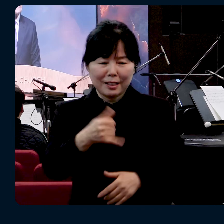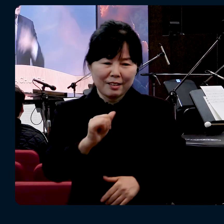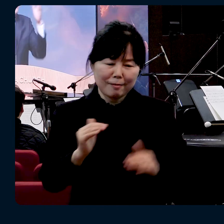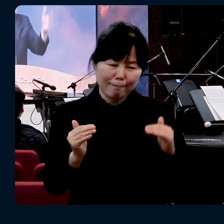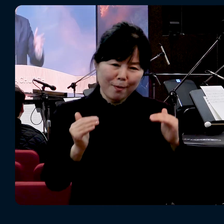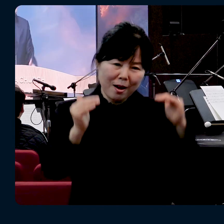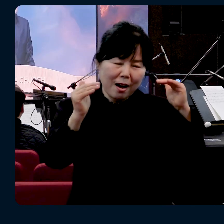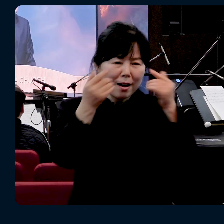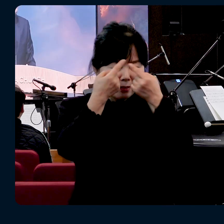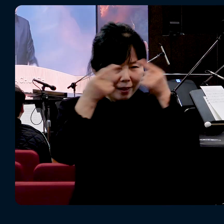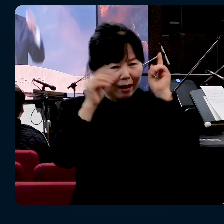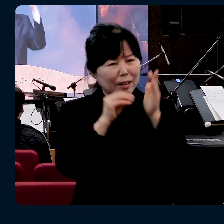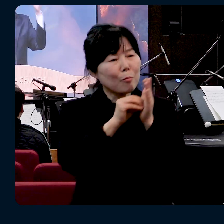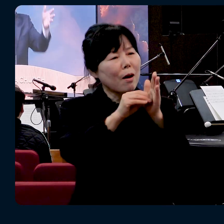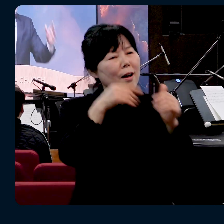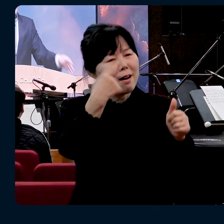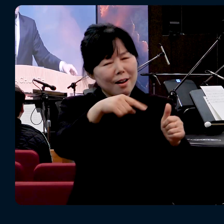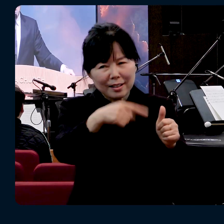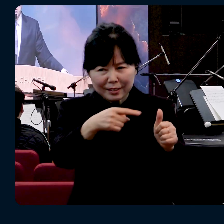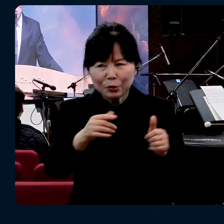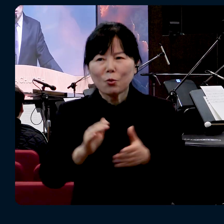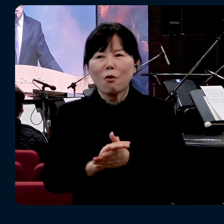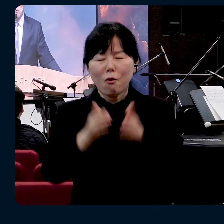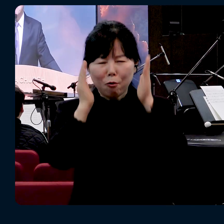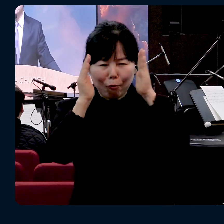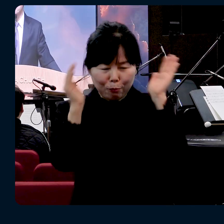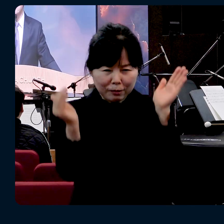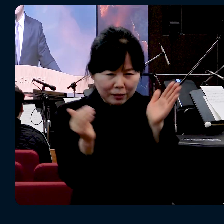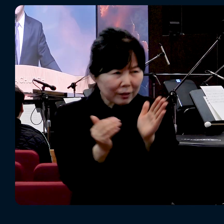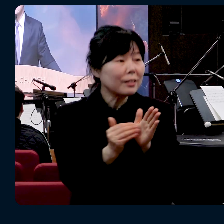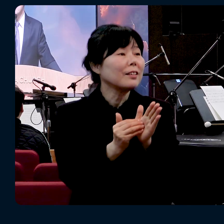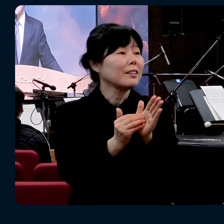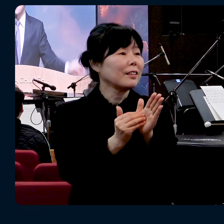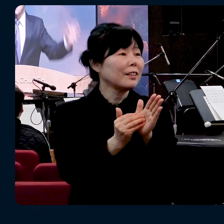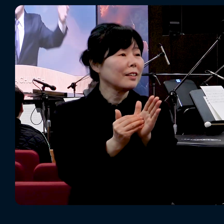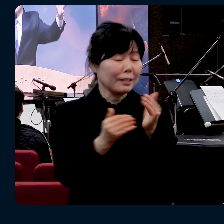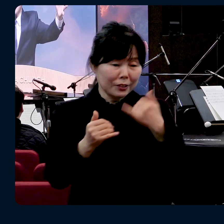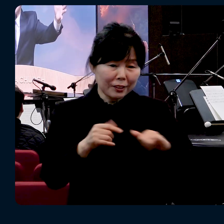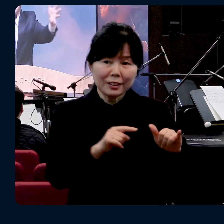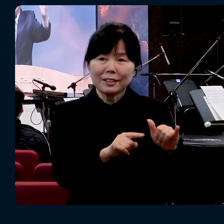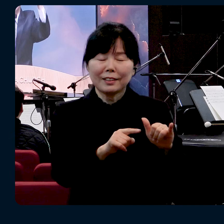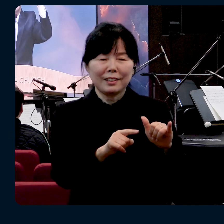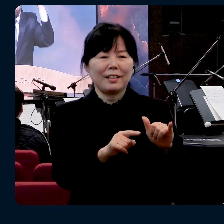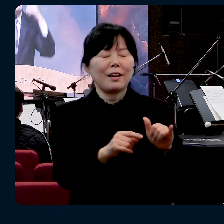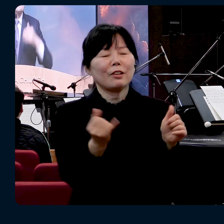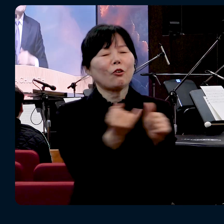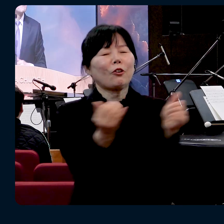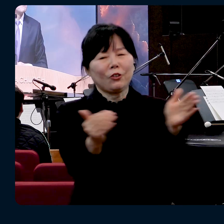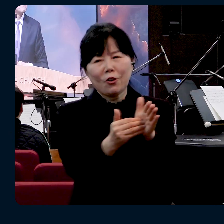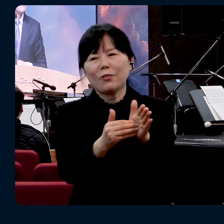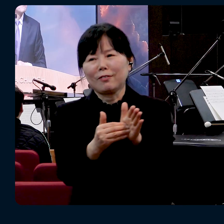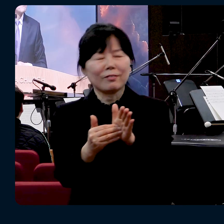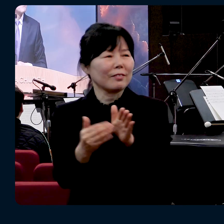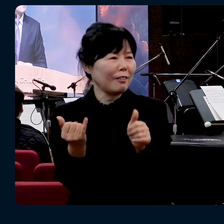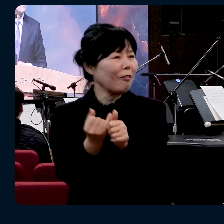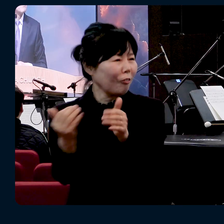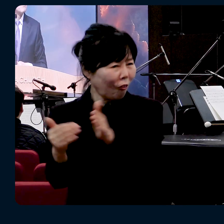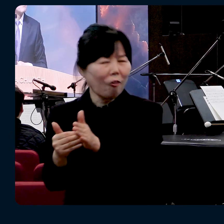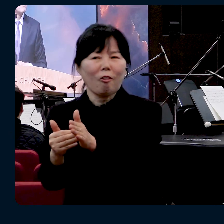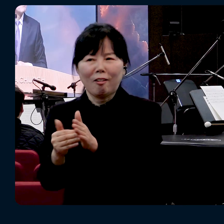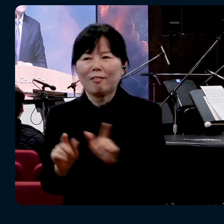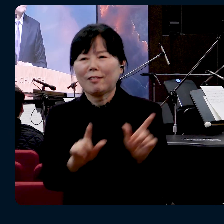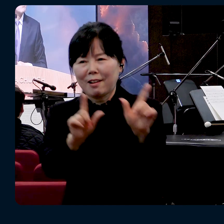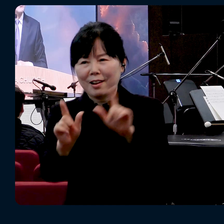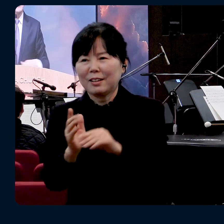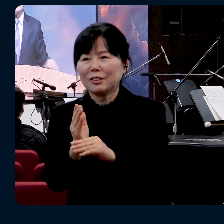다 키워가지고 대학 보내고, 그리고 그렇게 교육시키고, 그리고 자녀들이 또 가정을 이루고,